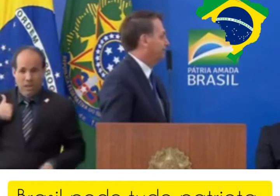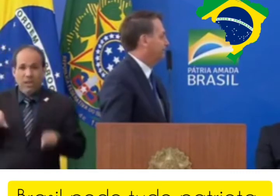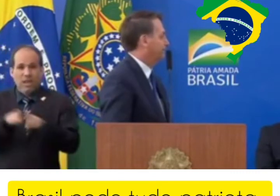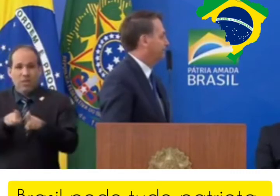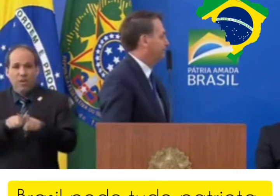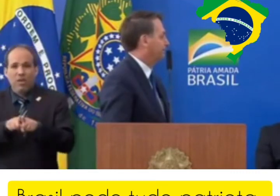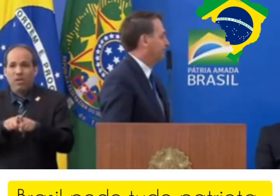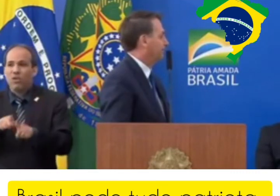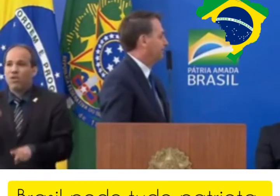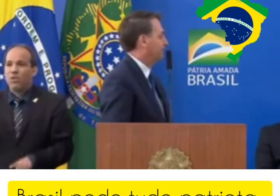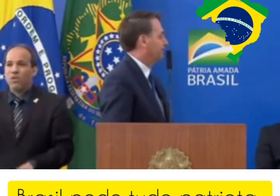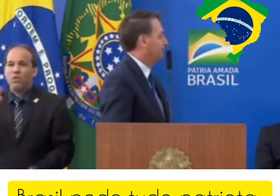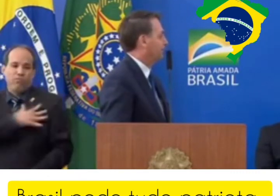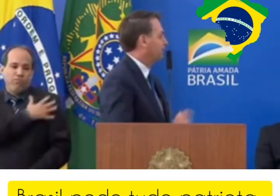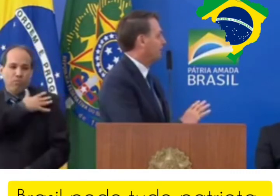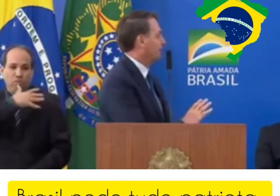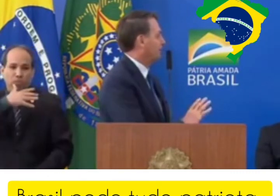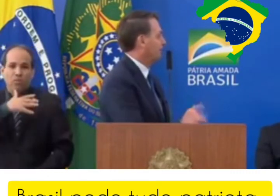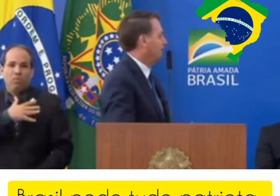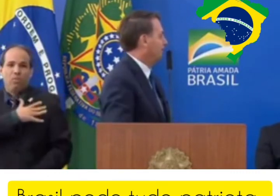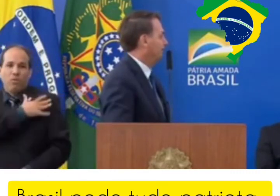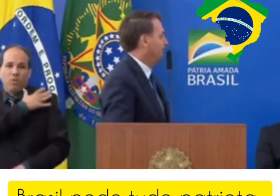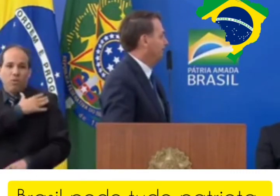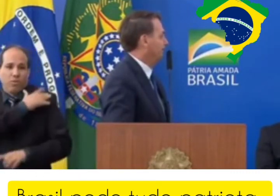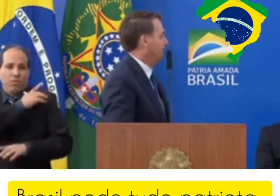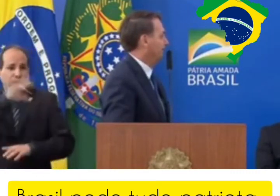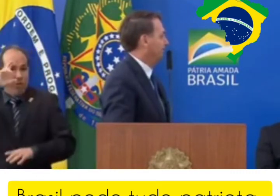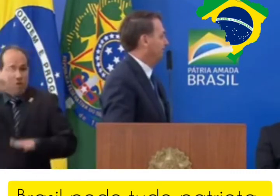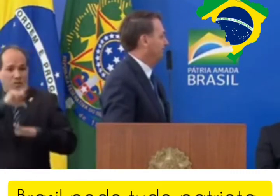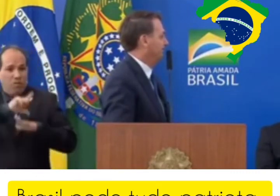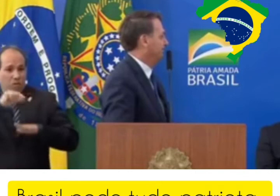Neto, esse cumprimento é para mim?